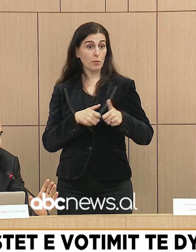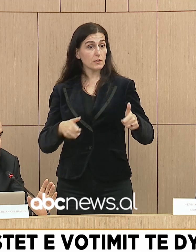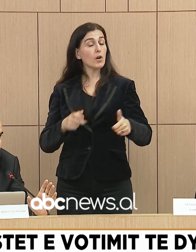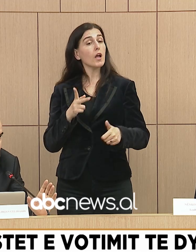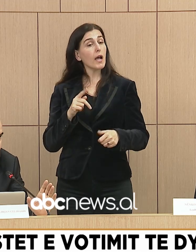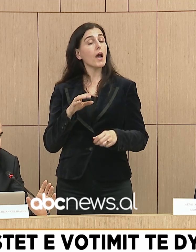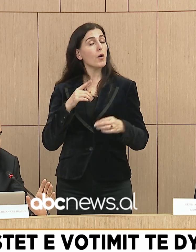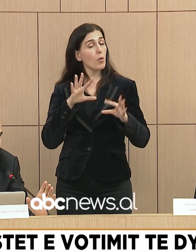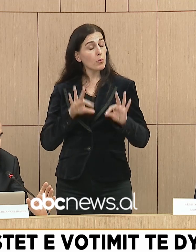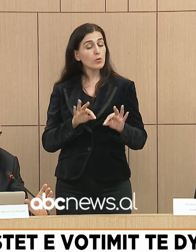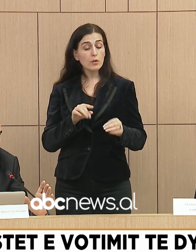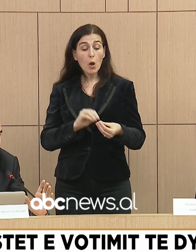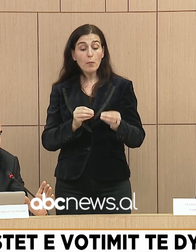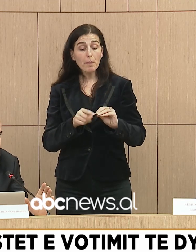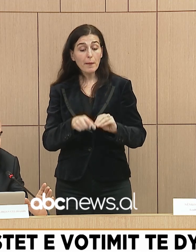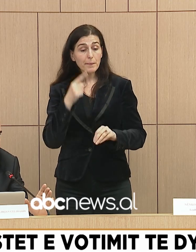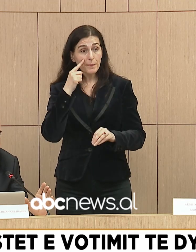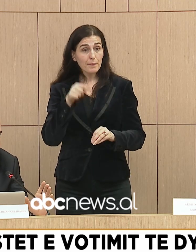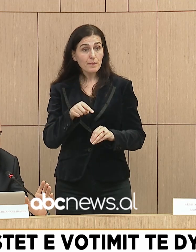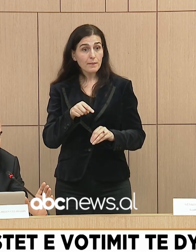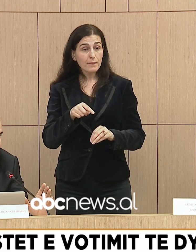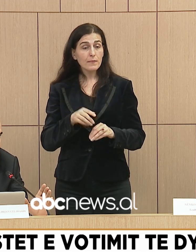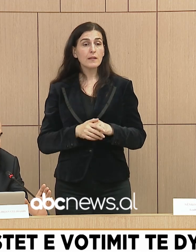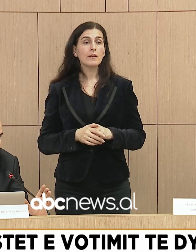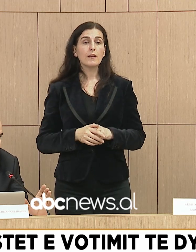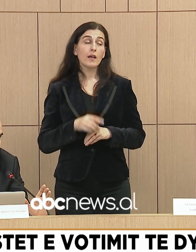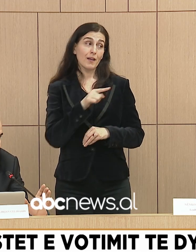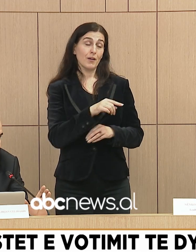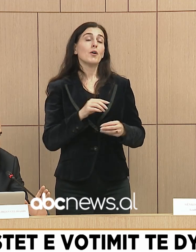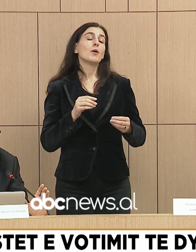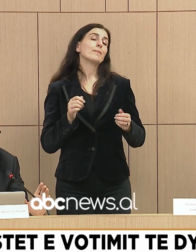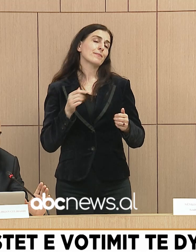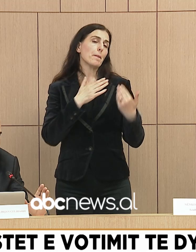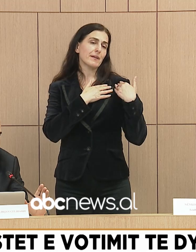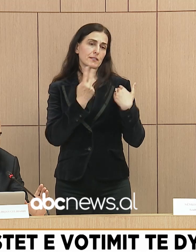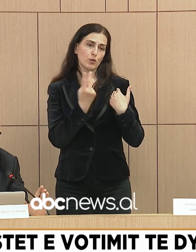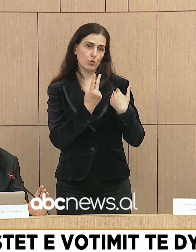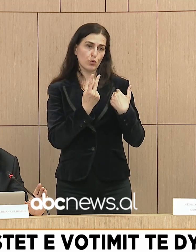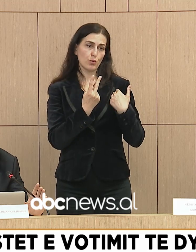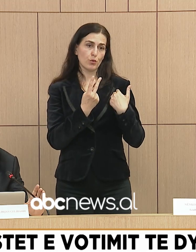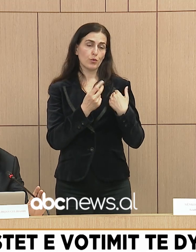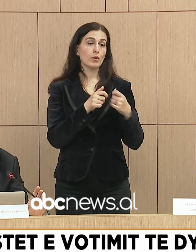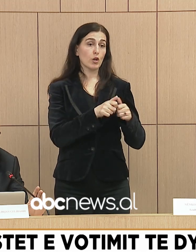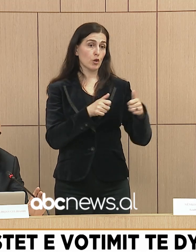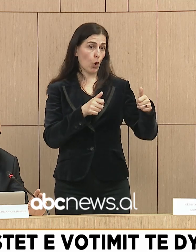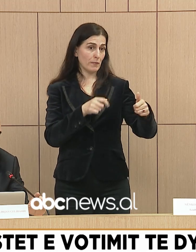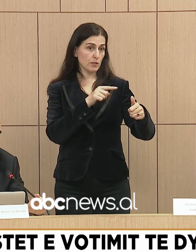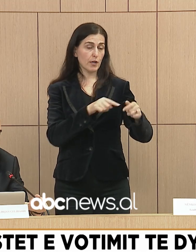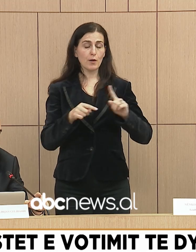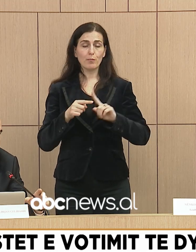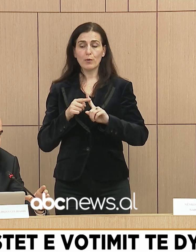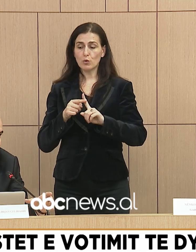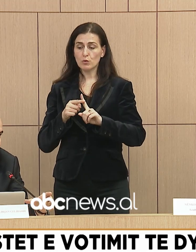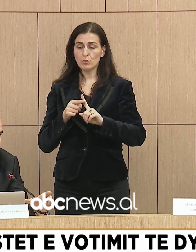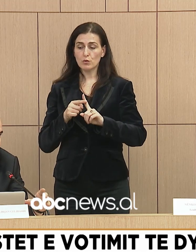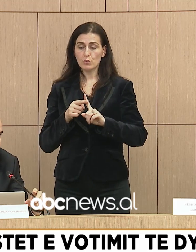Kjo është një përgjegjësi e përbashkët, e komisionerit dhe e nën komisionerit. Nuk është përgjegjësi as vetëm e komisionerit dhe